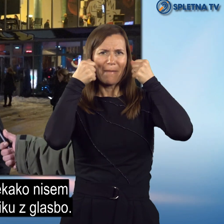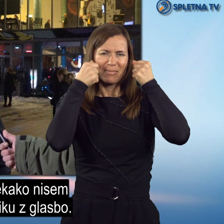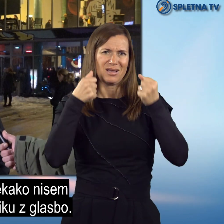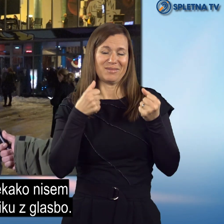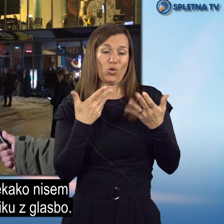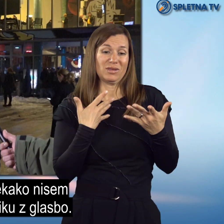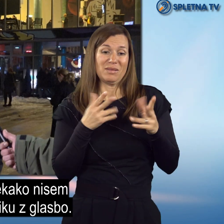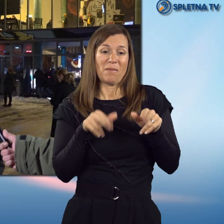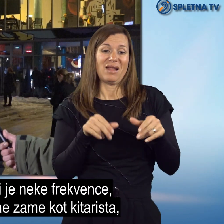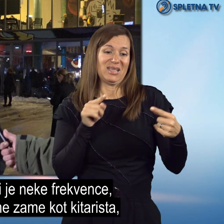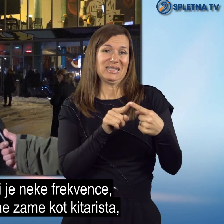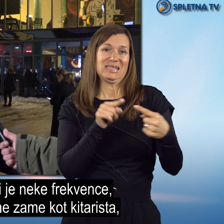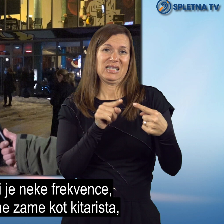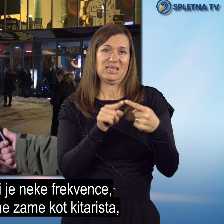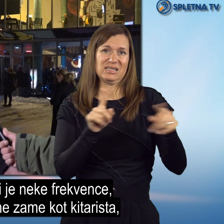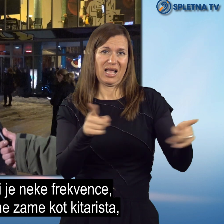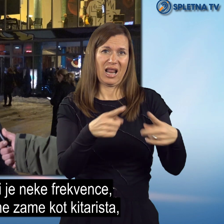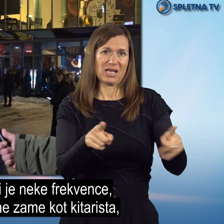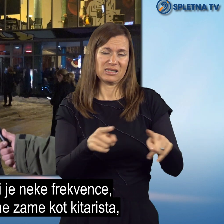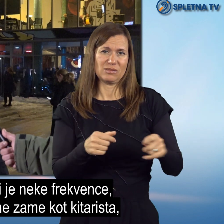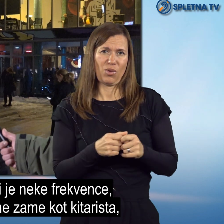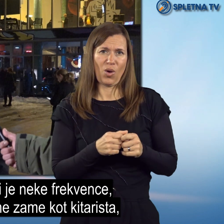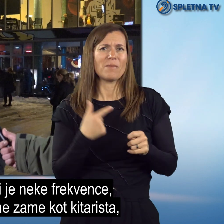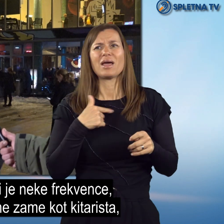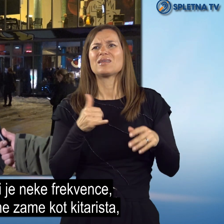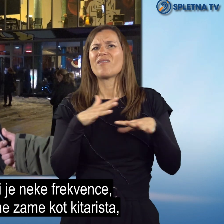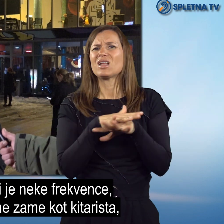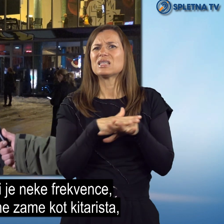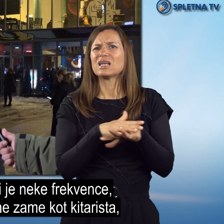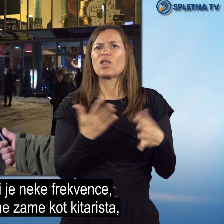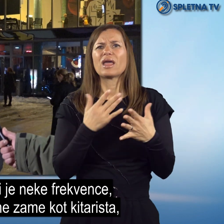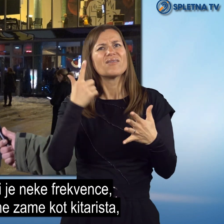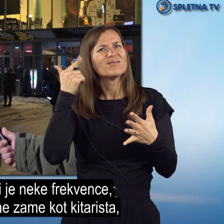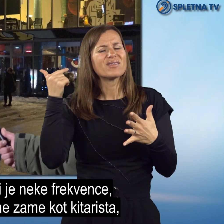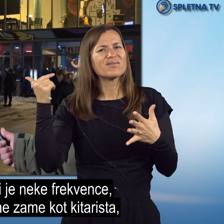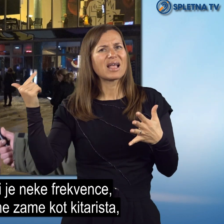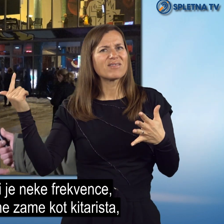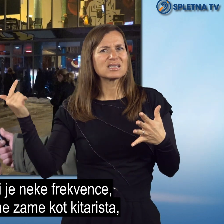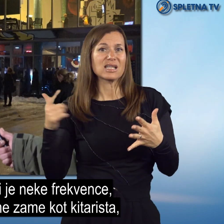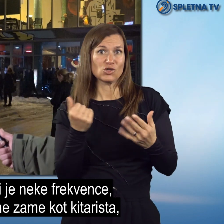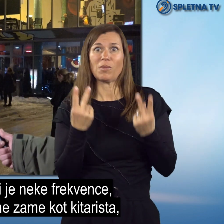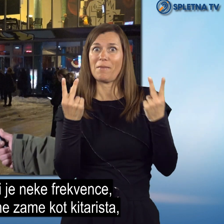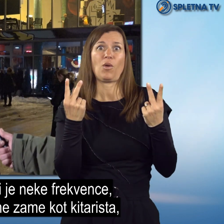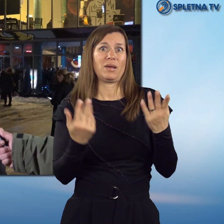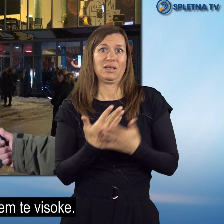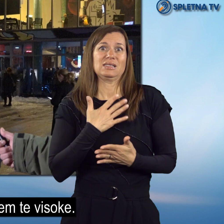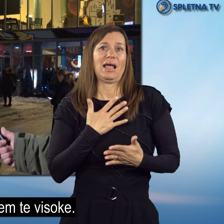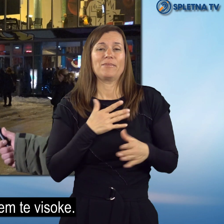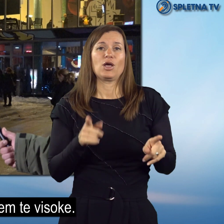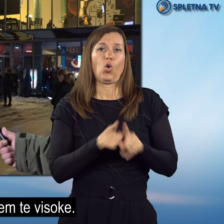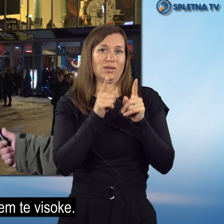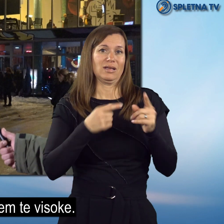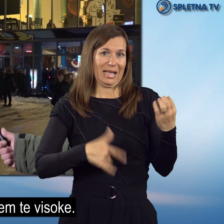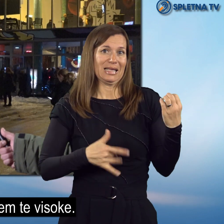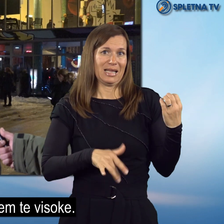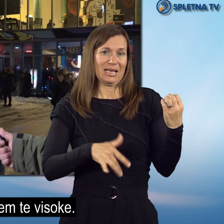nisem bil v stiku z glasbo toliko. Prefiltrirali mi je neke frekvence, ki so bile ključne zame kot kitarista, predvsem te